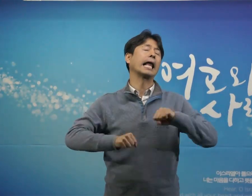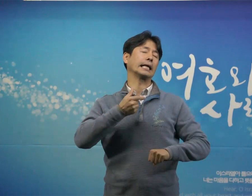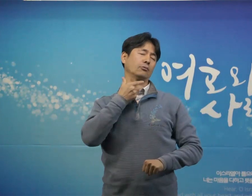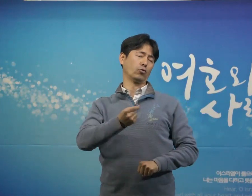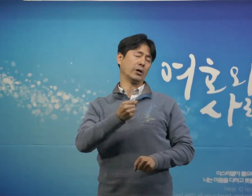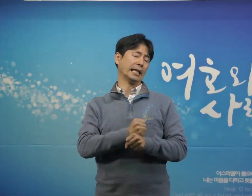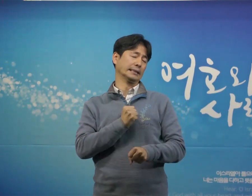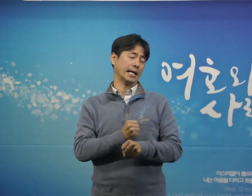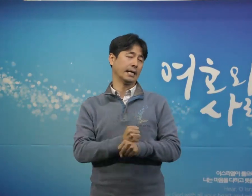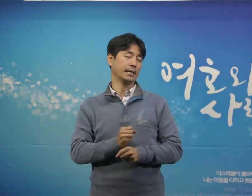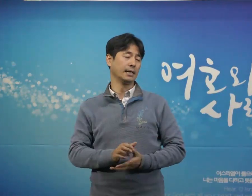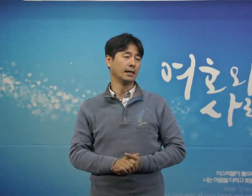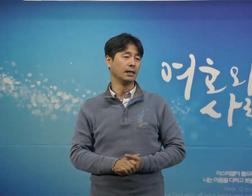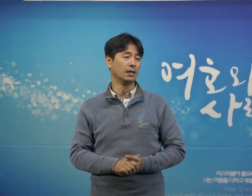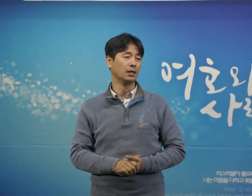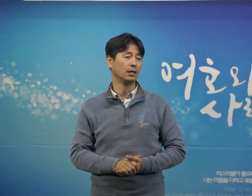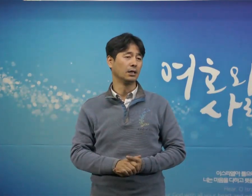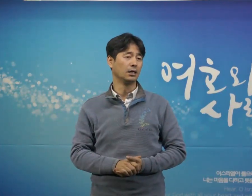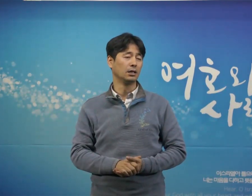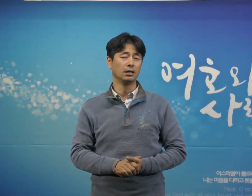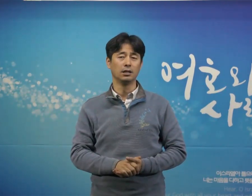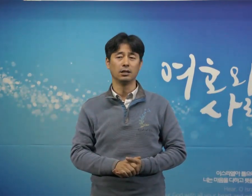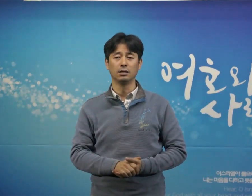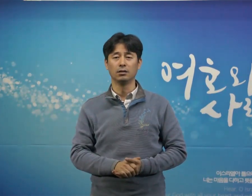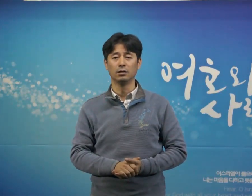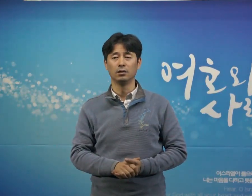하십니다. 이제 새 일을 행하겠다라고 말씀하십니다.